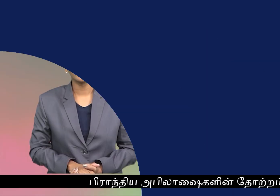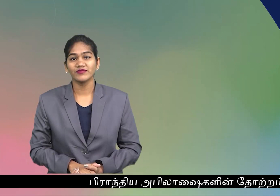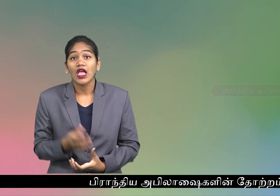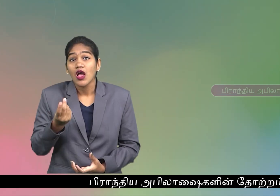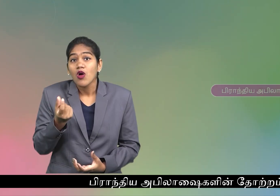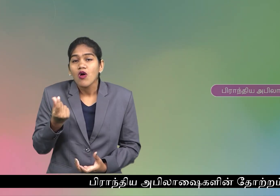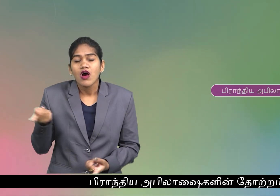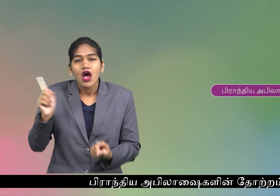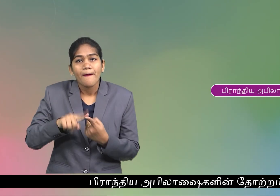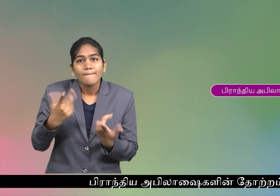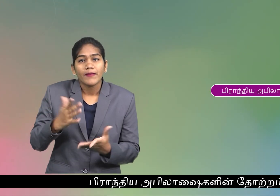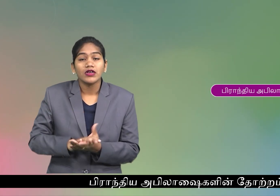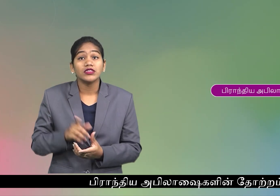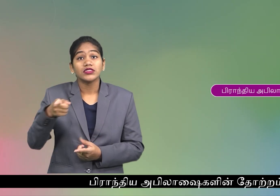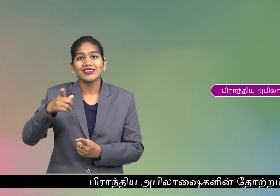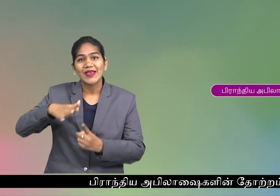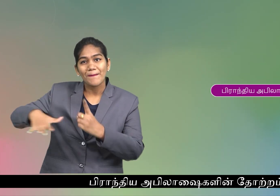பிராந்திய அபிலாஷைகளின் தோற்றம்.